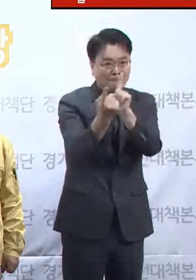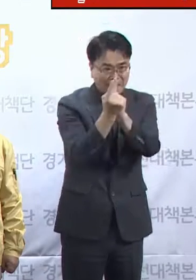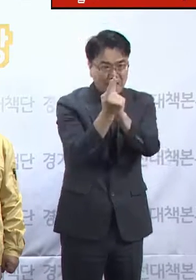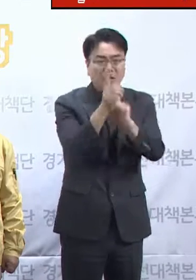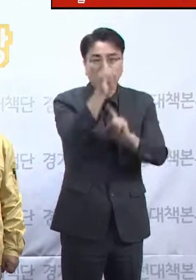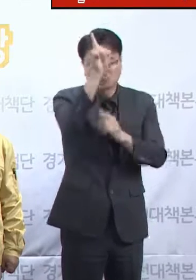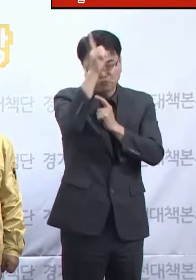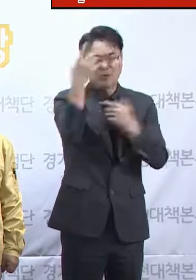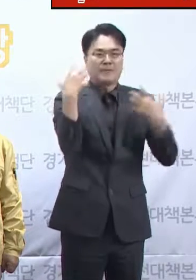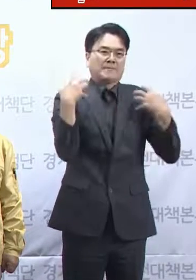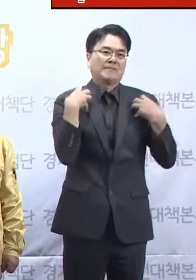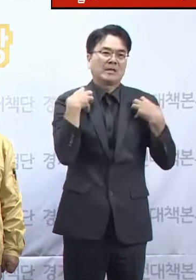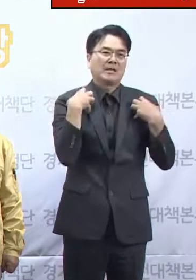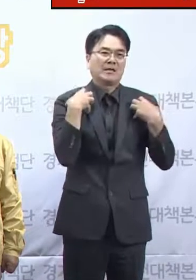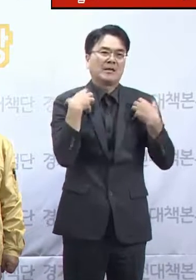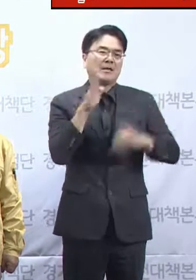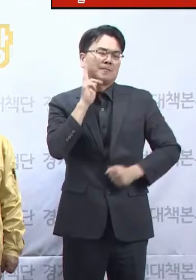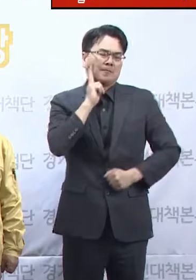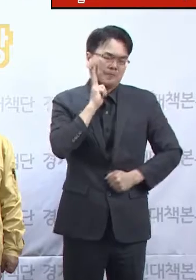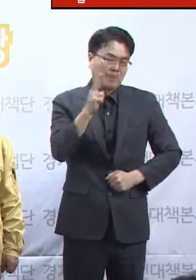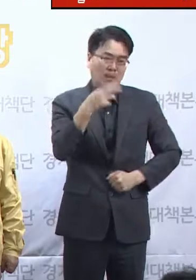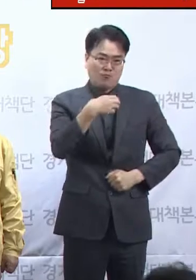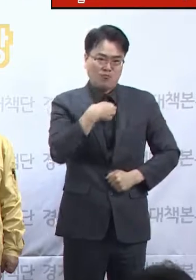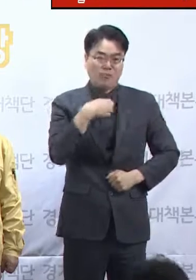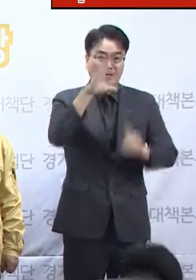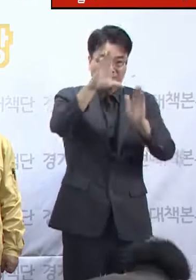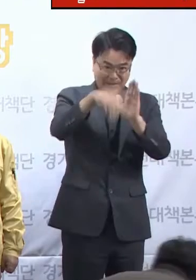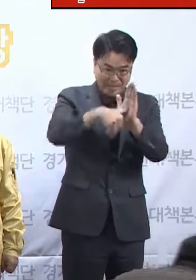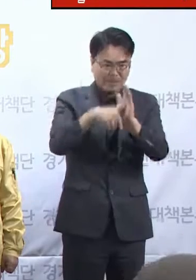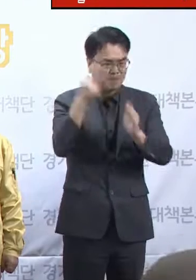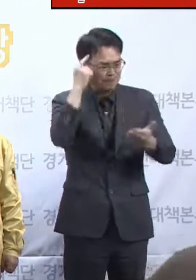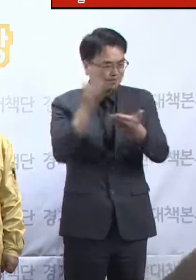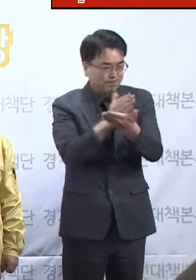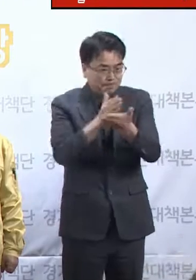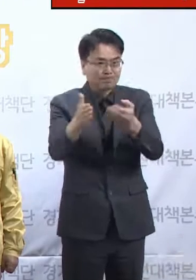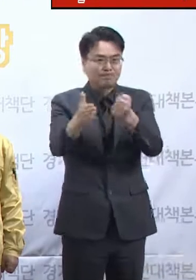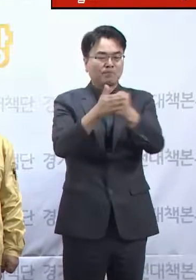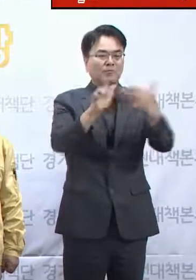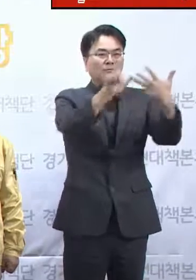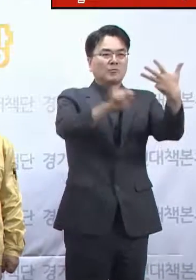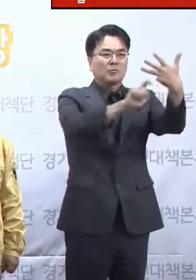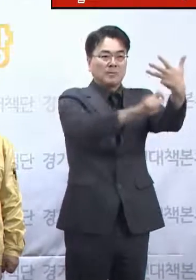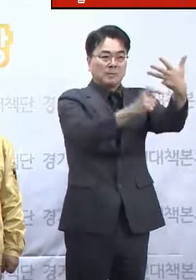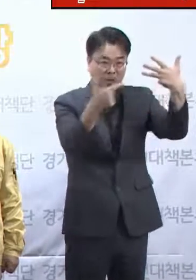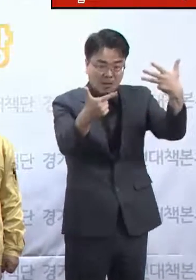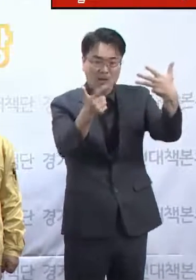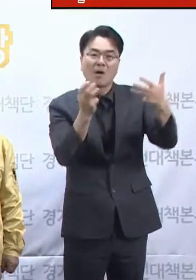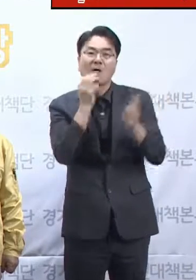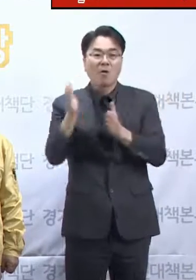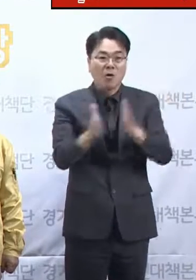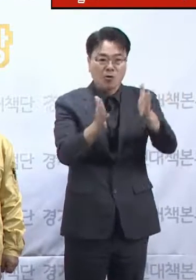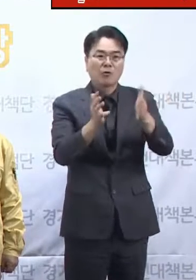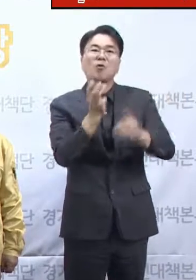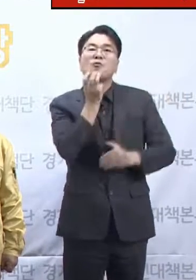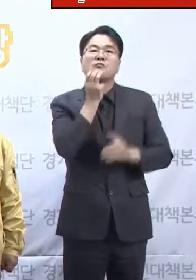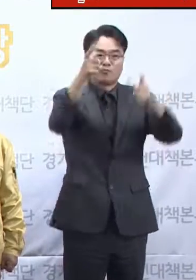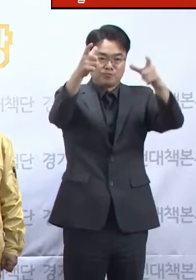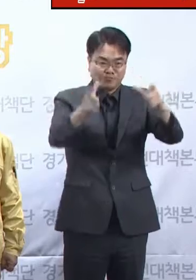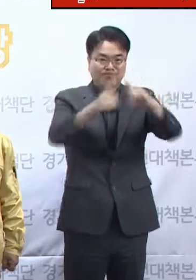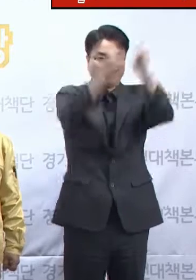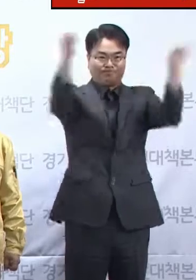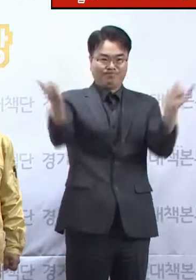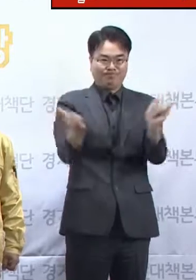중앙정부도 절체절명의 순간이라고 판단하여 8월 16일부터 경기도와 서울시의